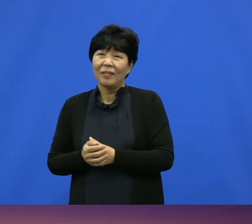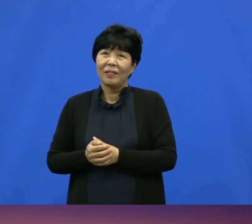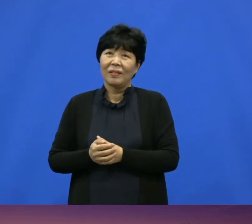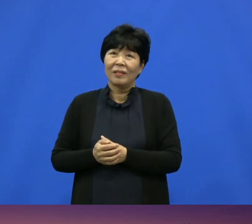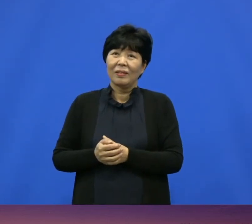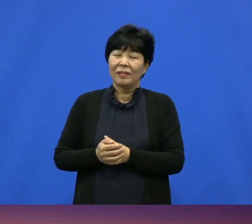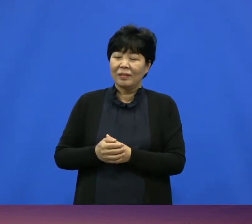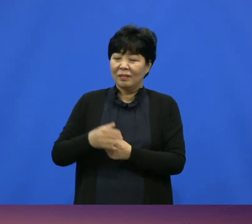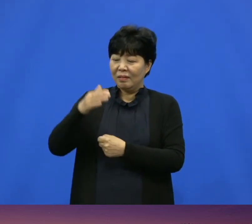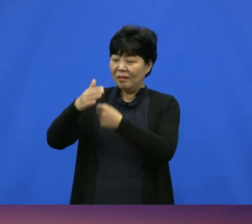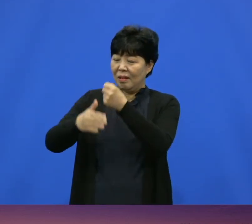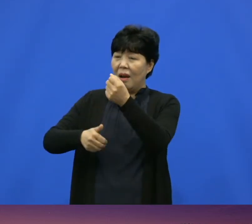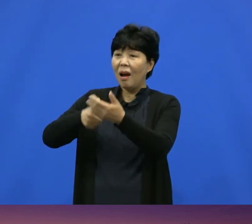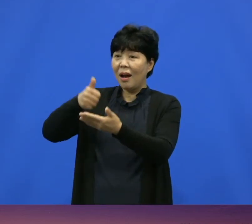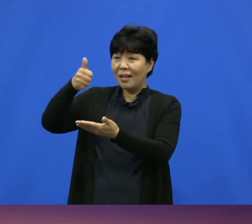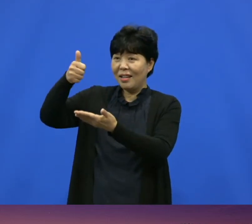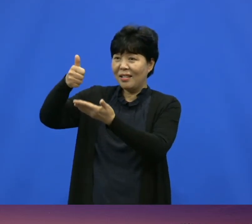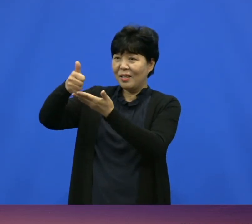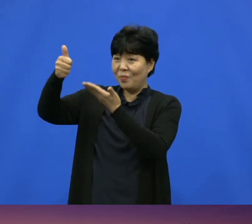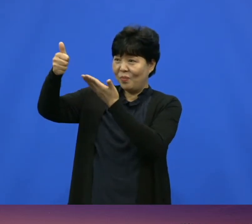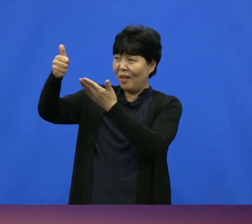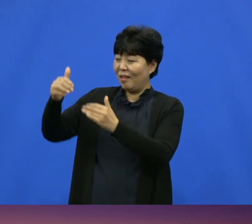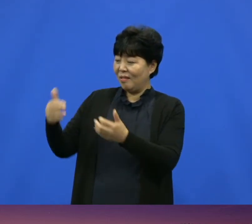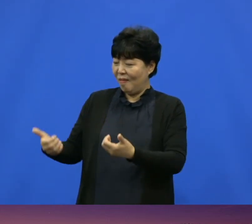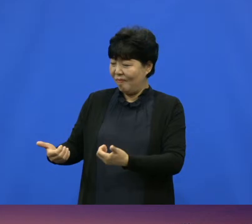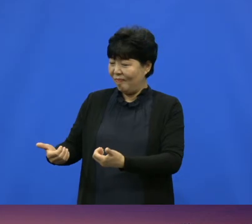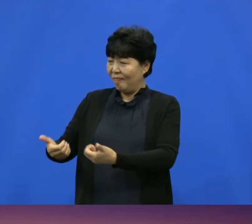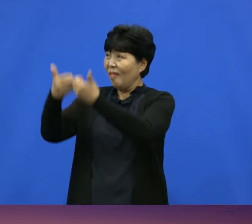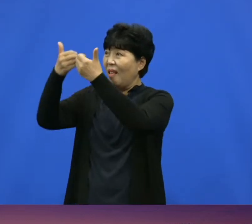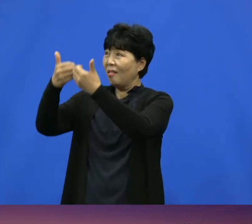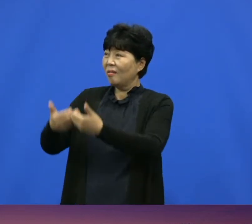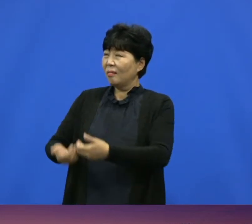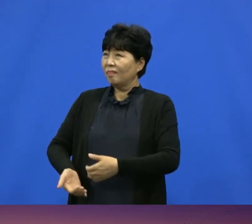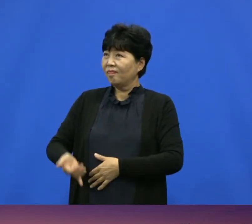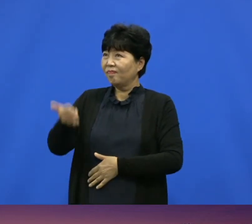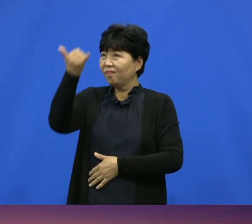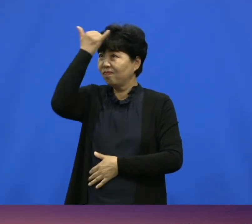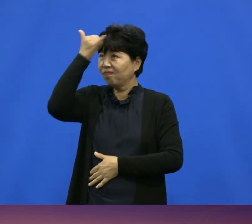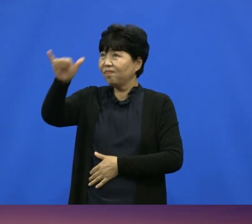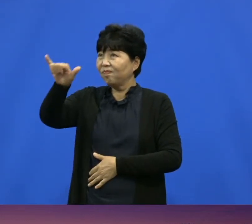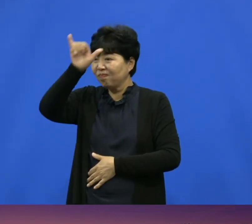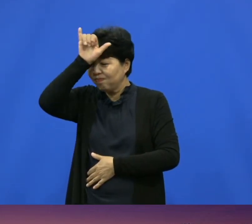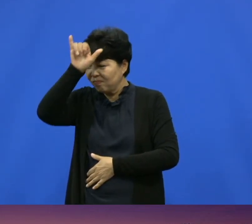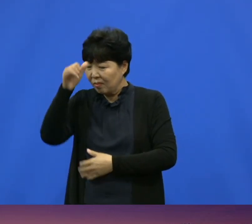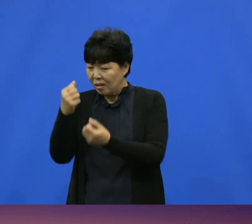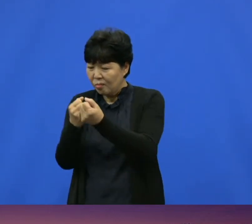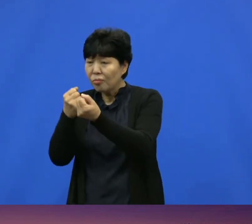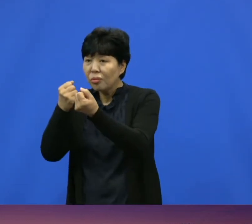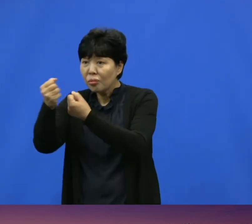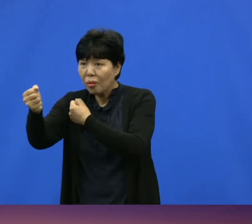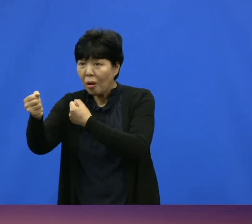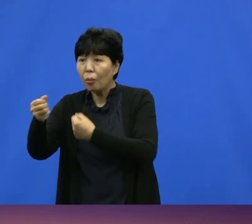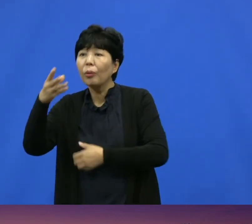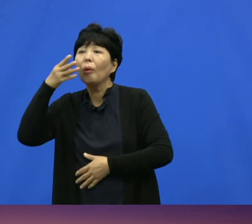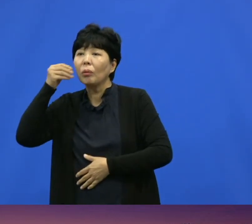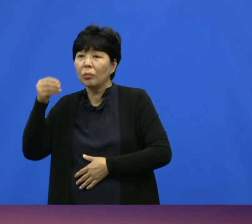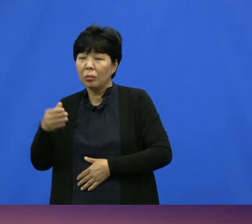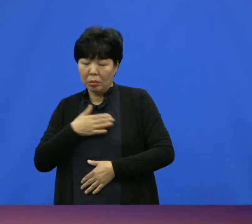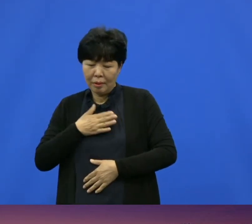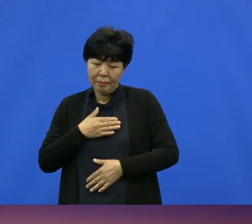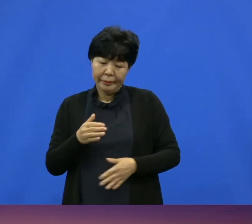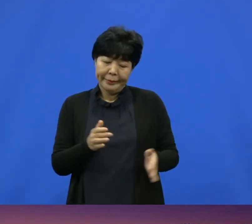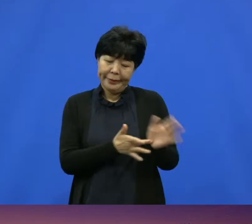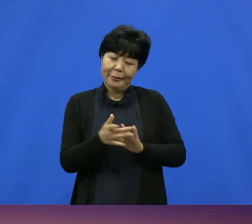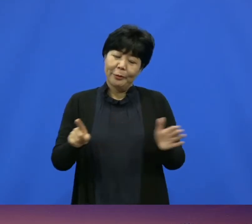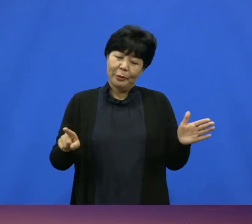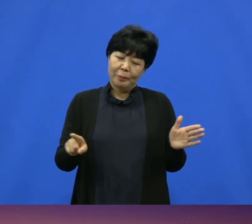하나님에게도 막 대들고 무례한데 어떻게 하나님은 저들에게는 저렇게 형통을 주시고 나는 그래도 하나님을 믿는다고 하고 열심히